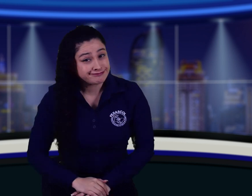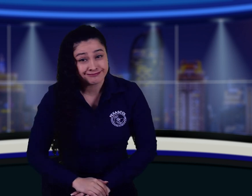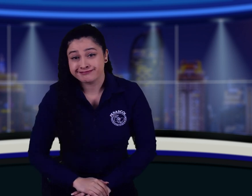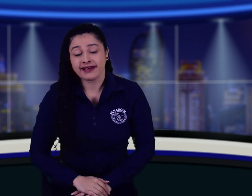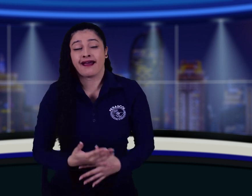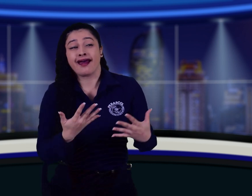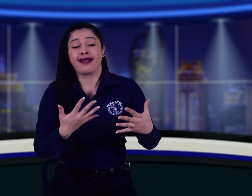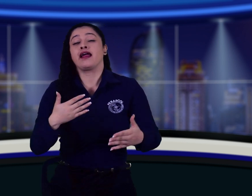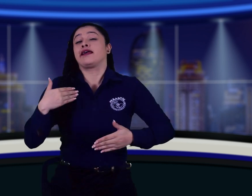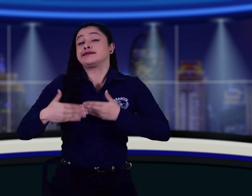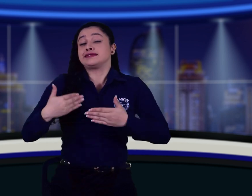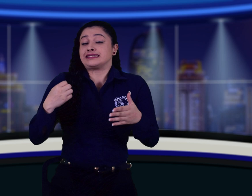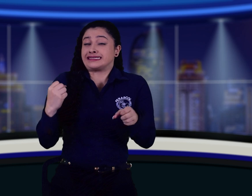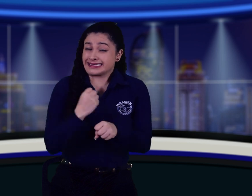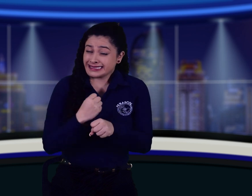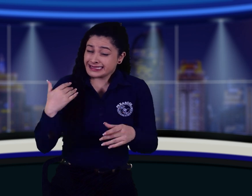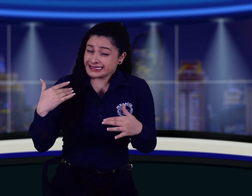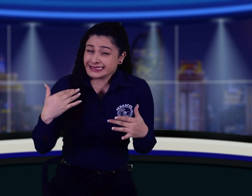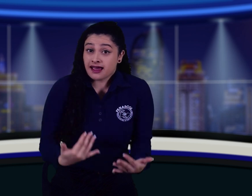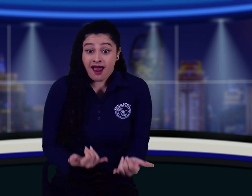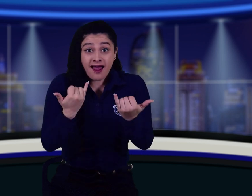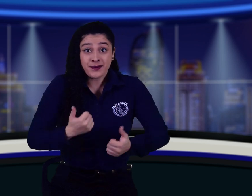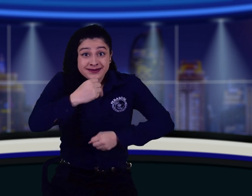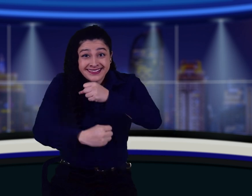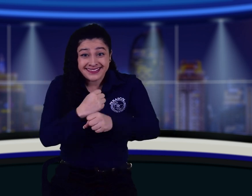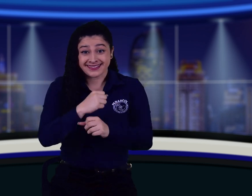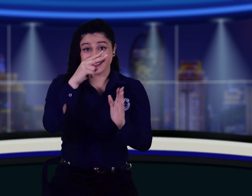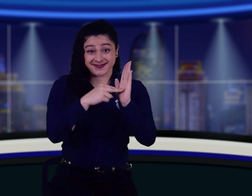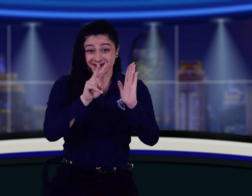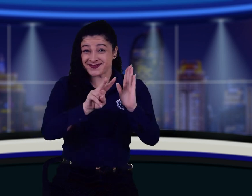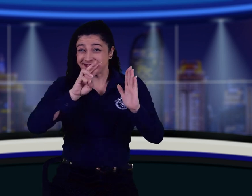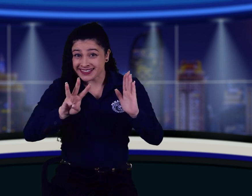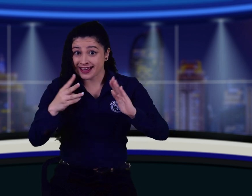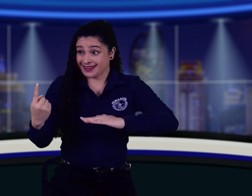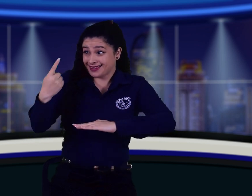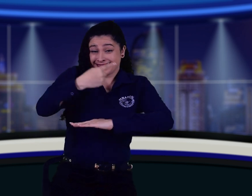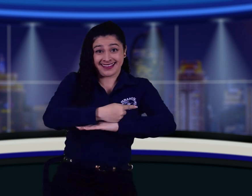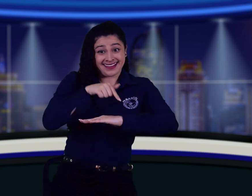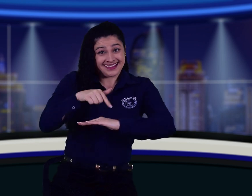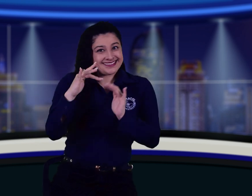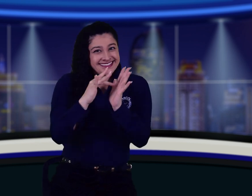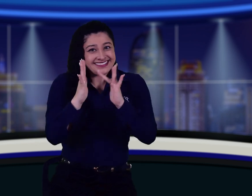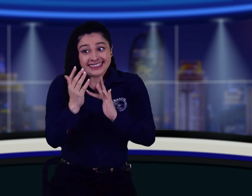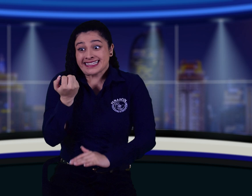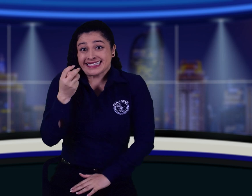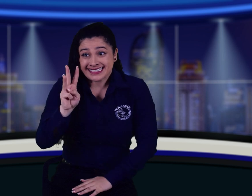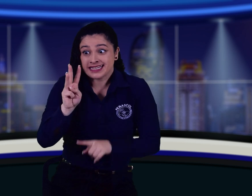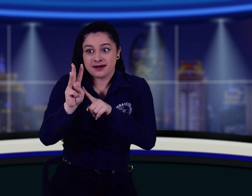continuar logrando felizmente el día de ayer 13 de abril la